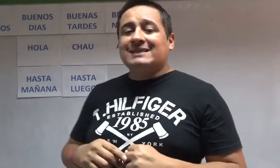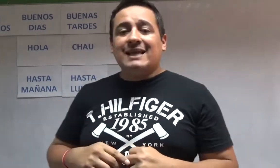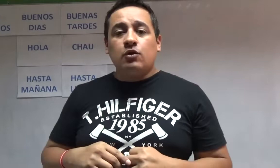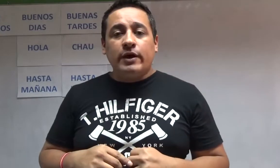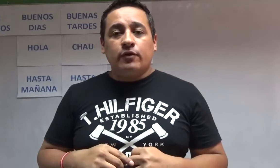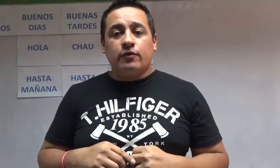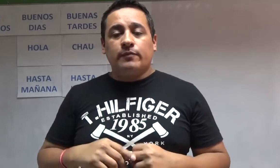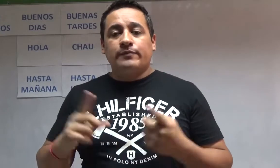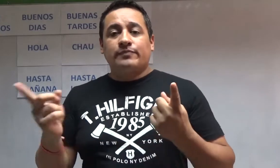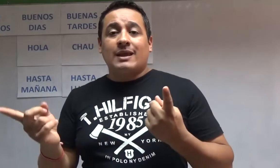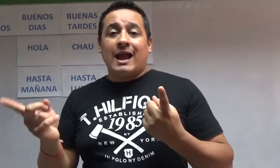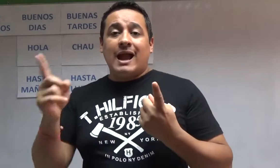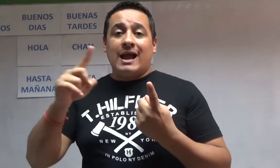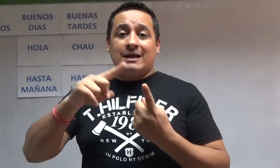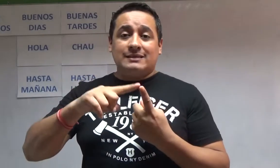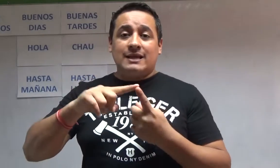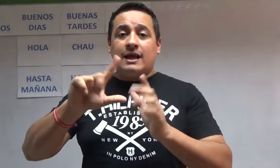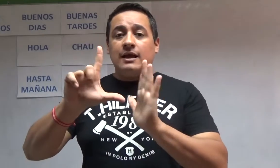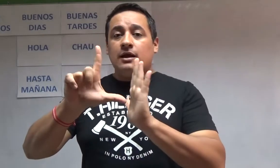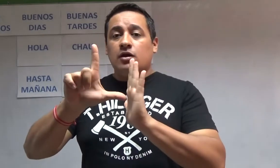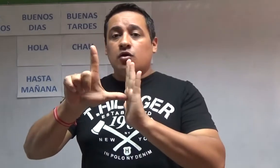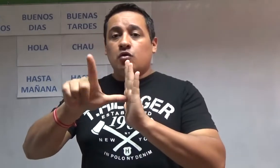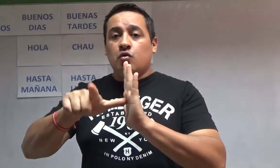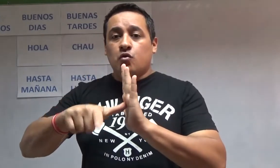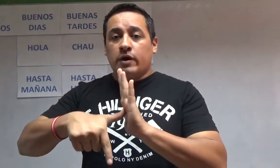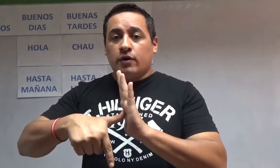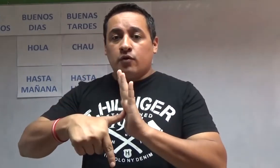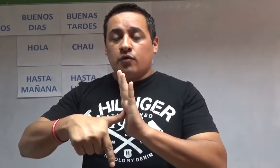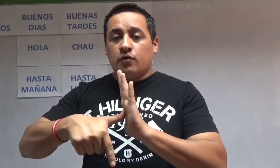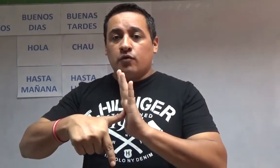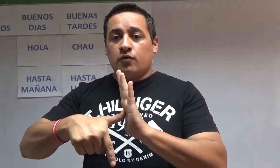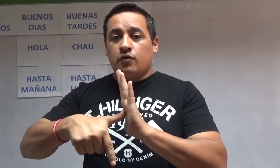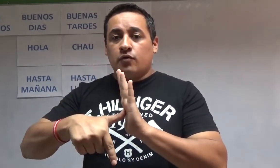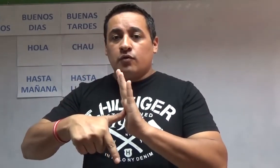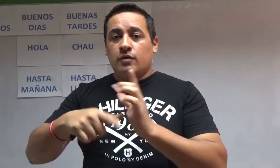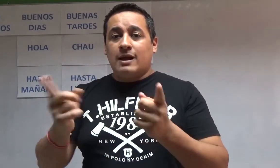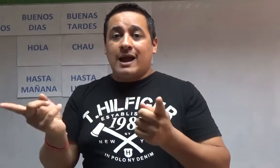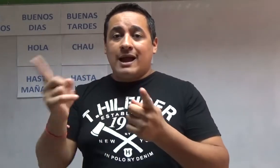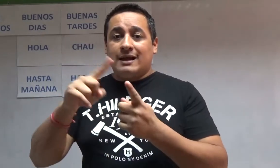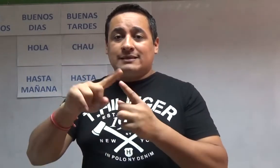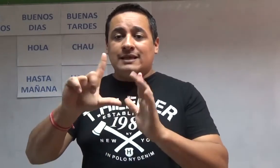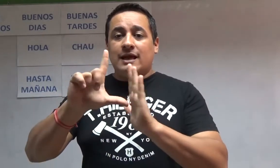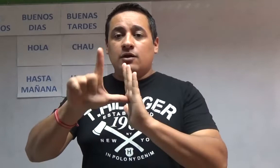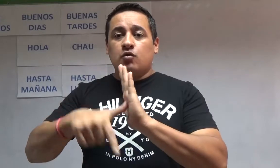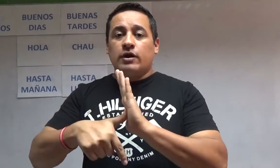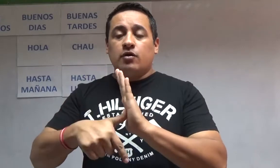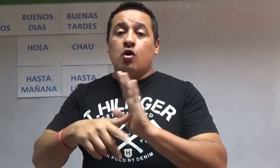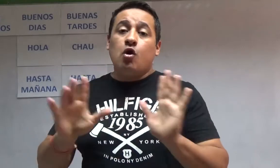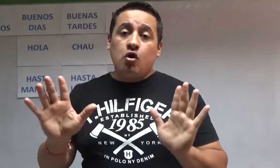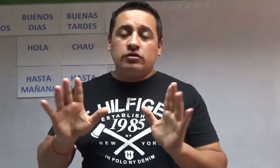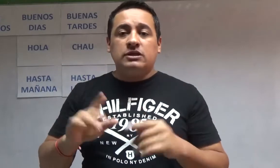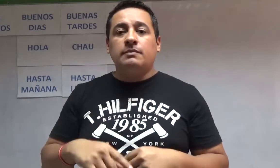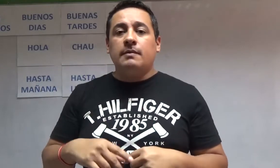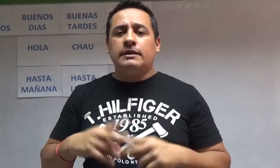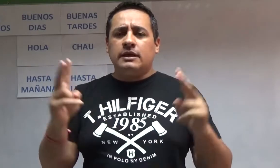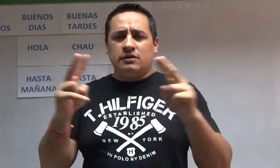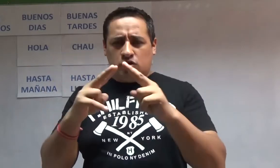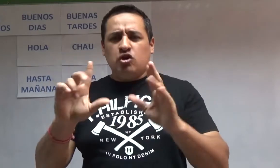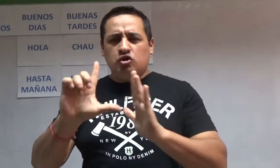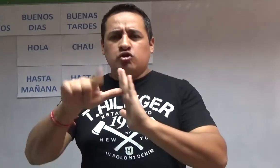Hasta luego. Hasta luego. Hasta luego. O simplemente nos